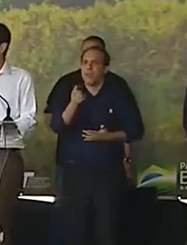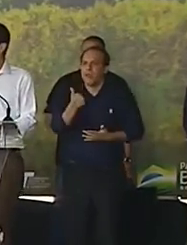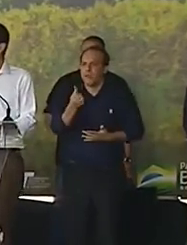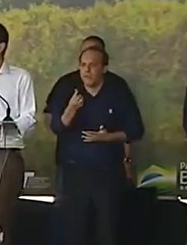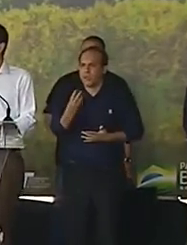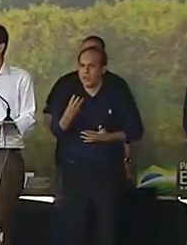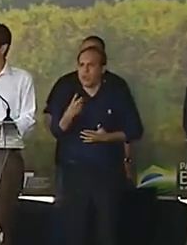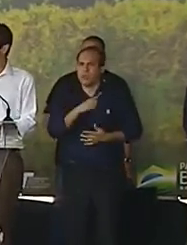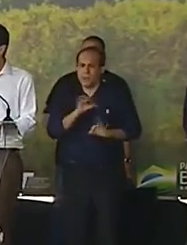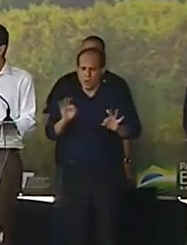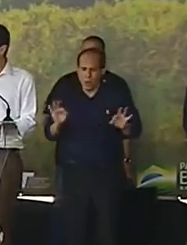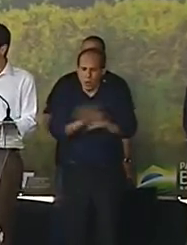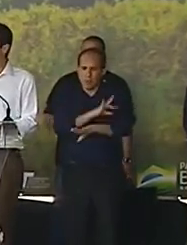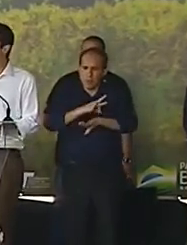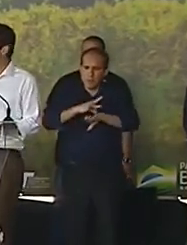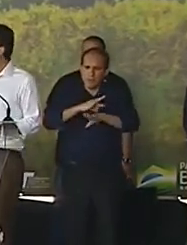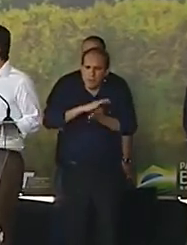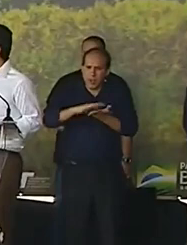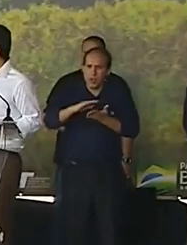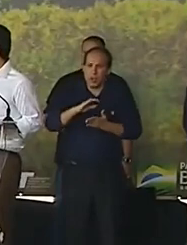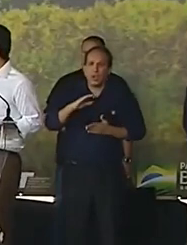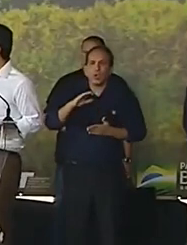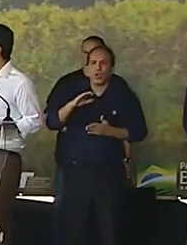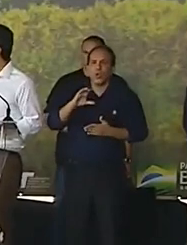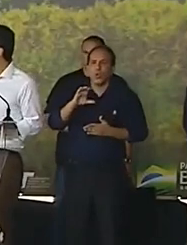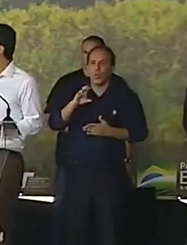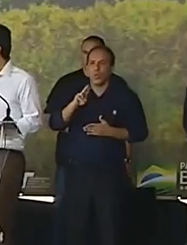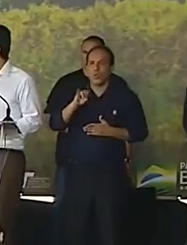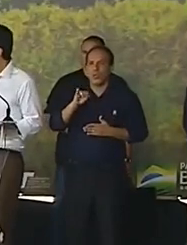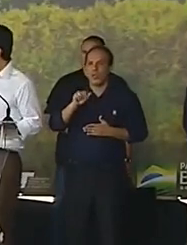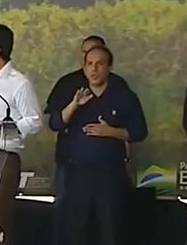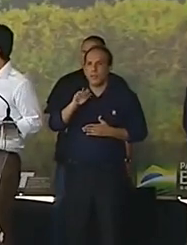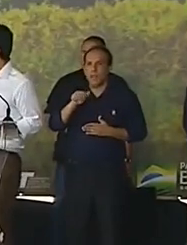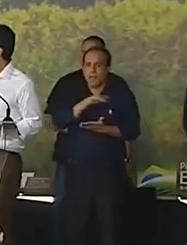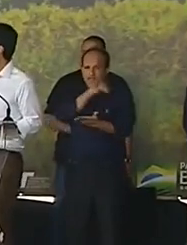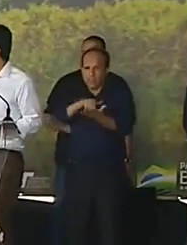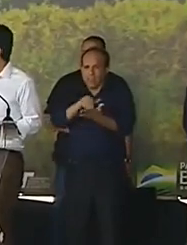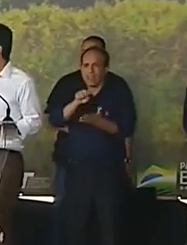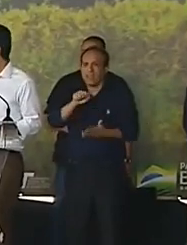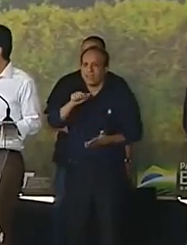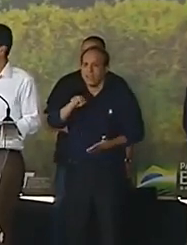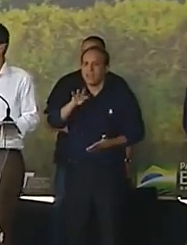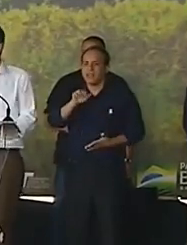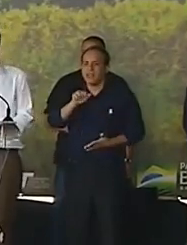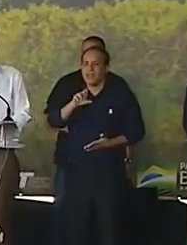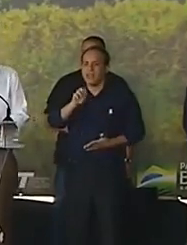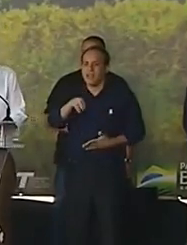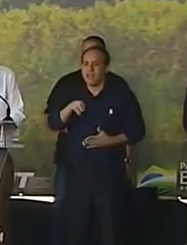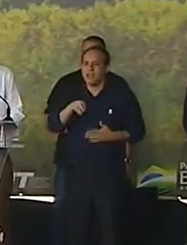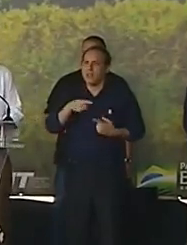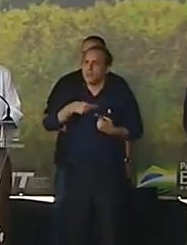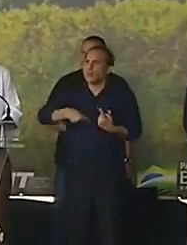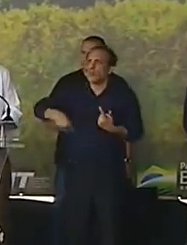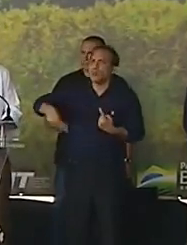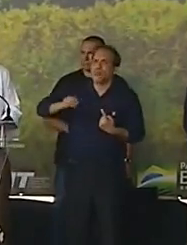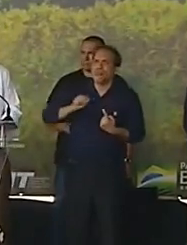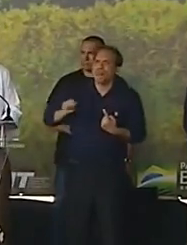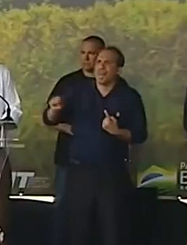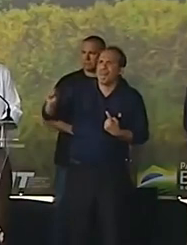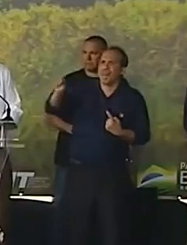BR-163 estará pavimentada de Cuiabá até Santarém, interligando toda esta região.